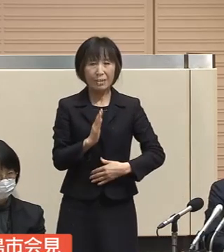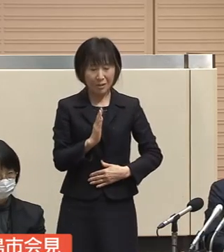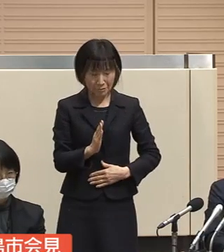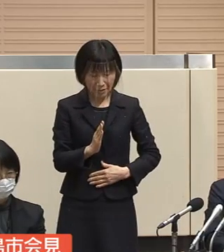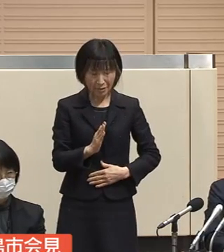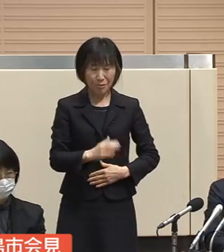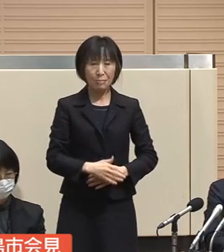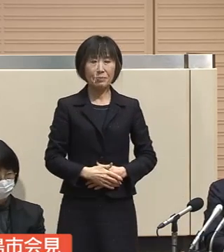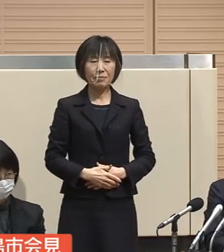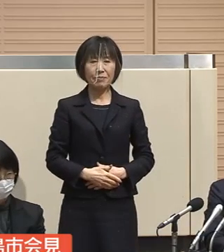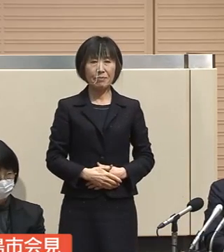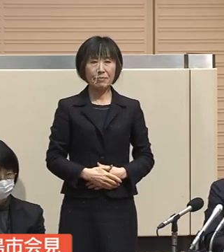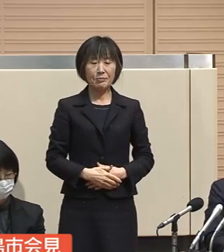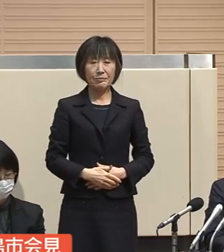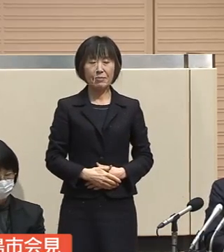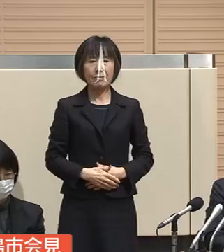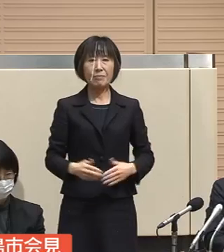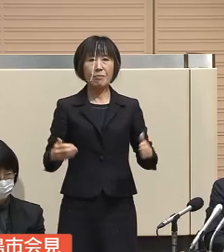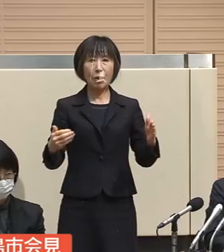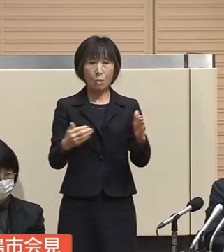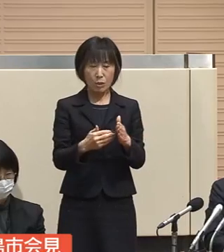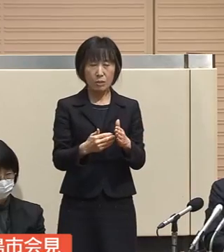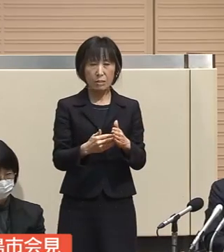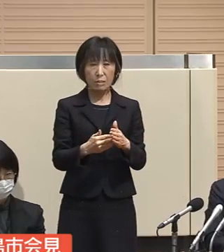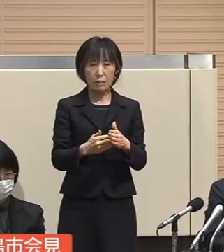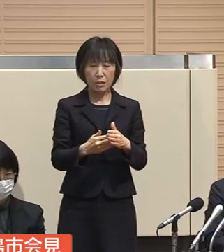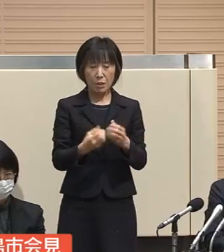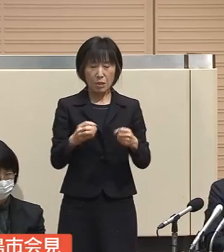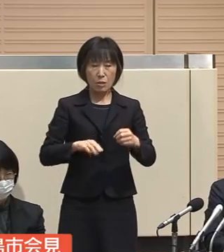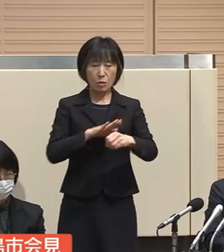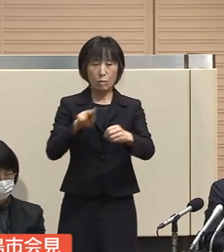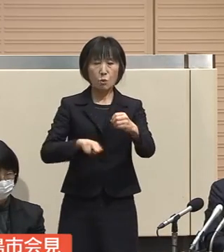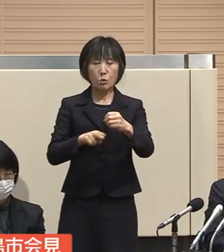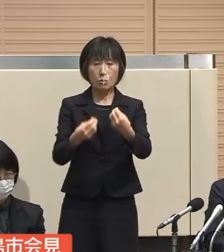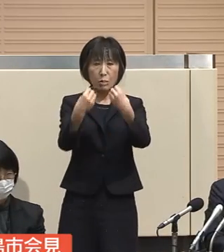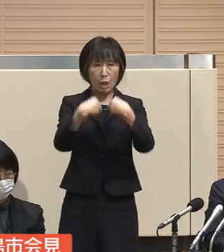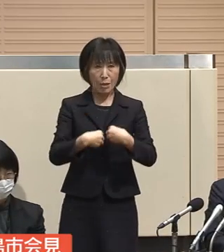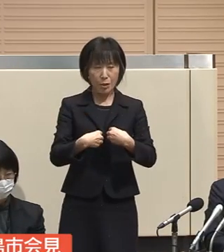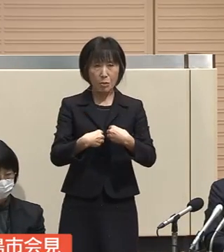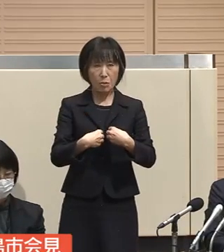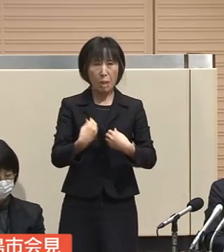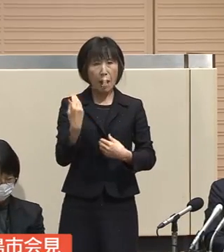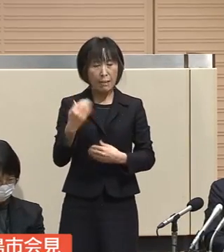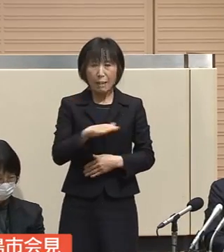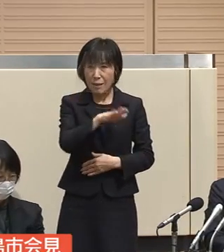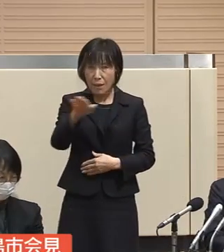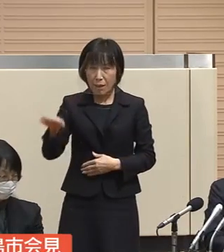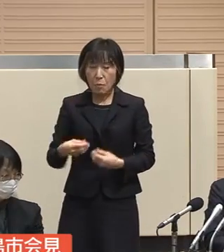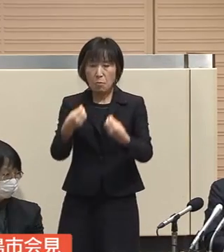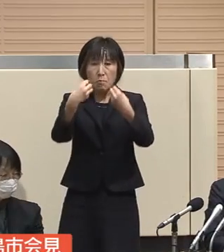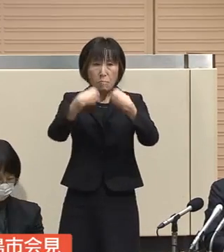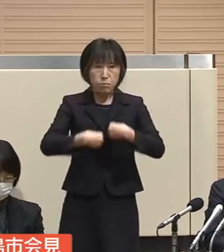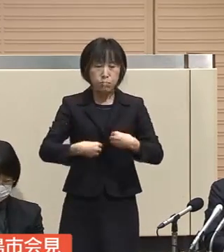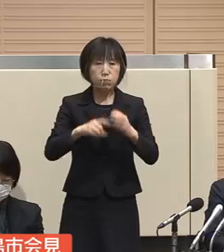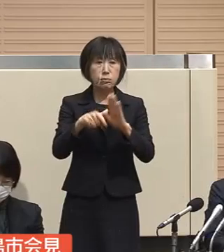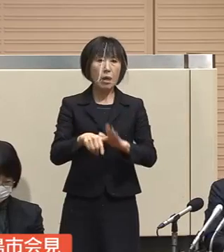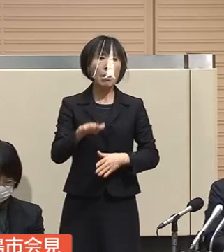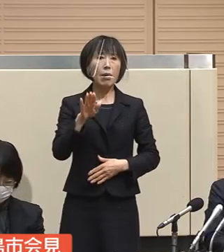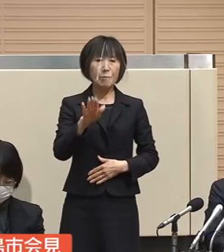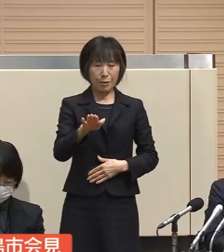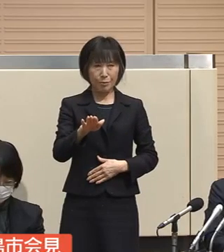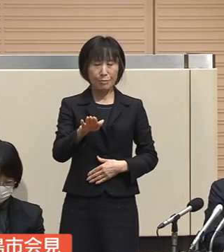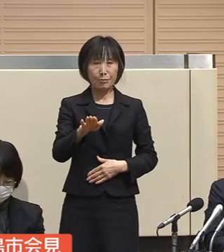します。そして最後に、新型コロナウイルス感染症は誰もがかかる可能性がござい